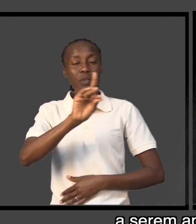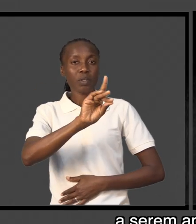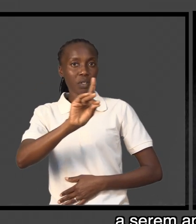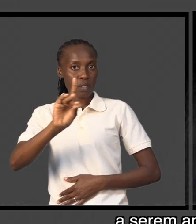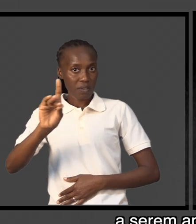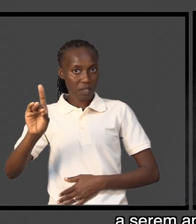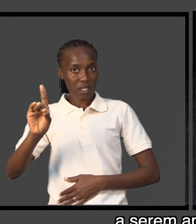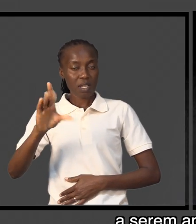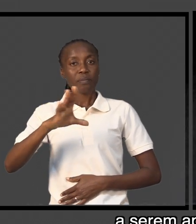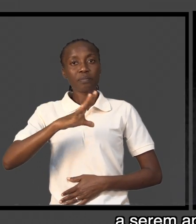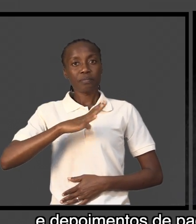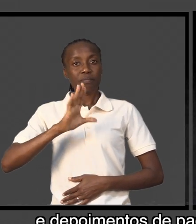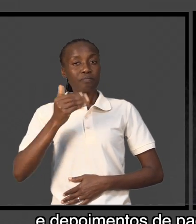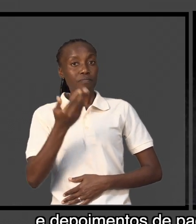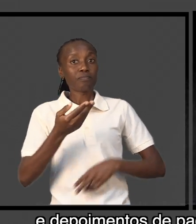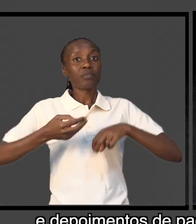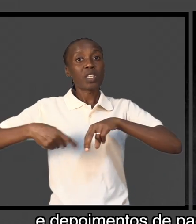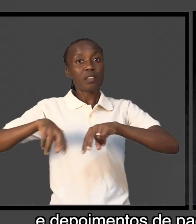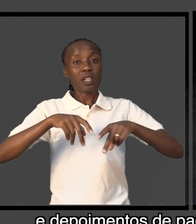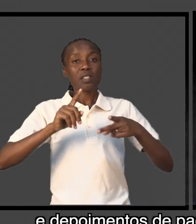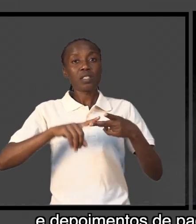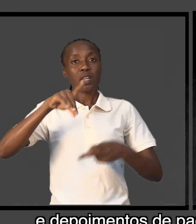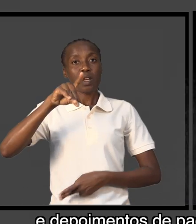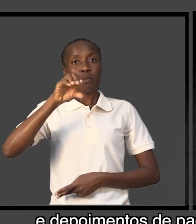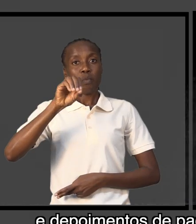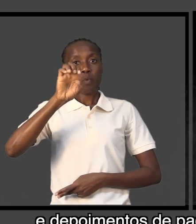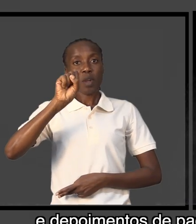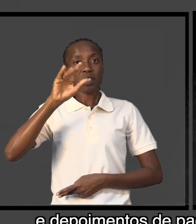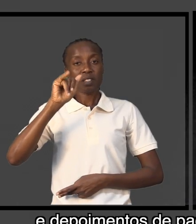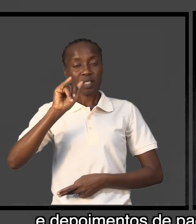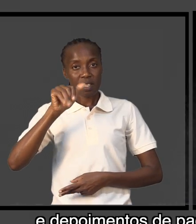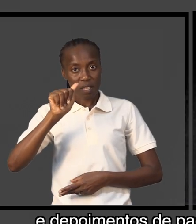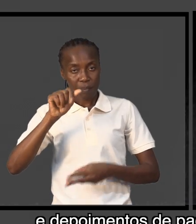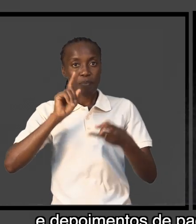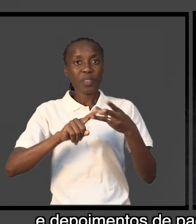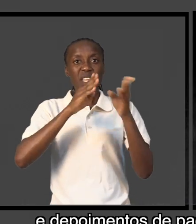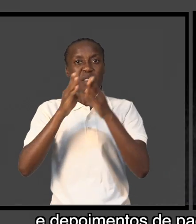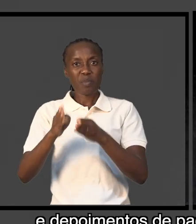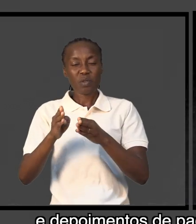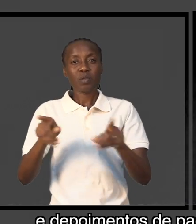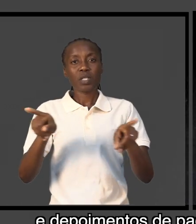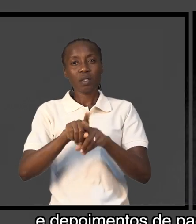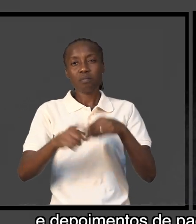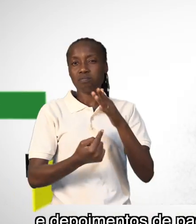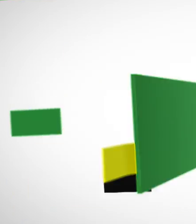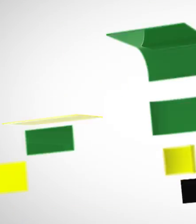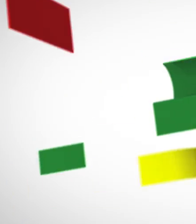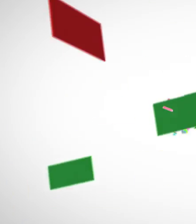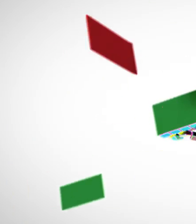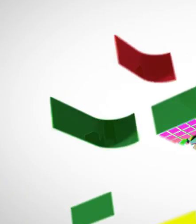destaque para dança, poesia e depoimento de pacientes com lesão medular. Participe!